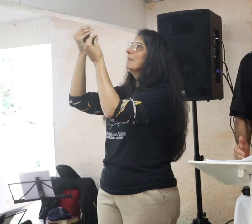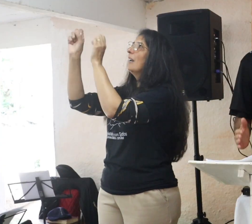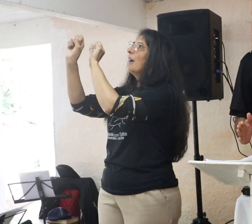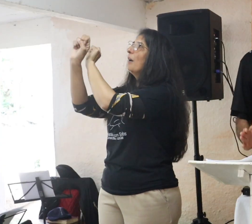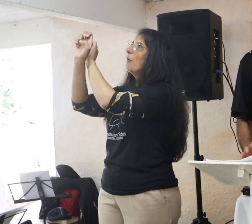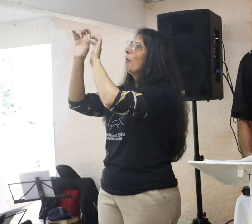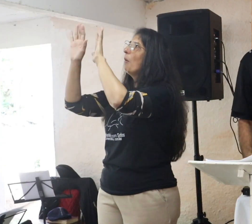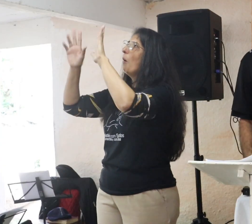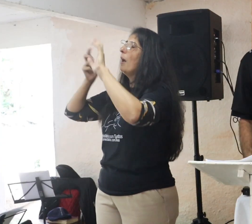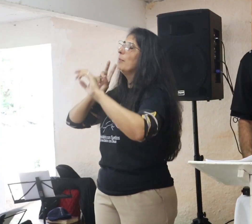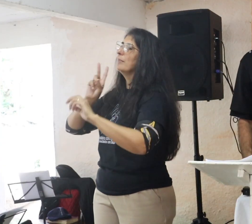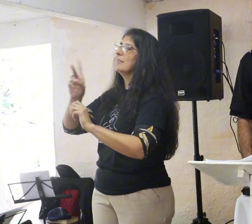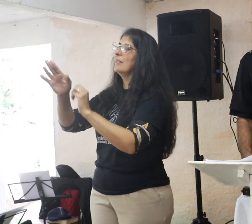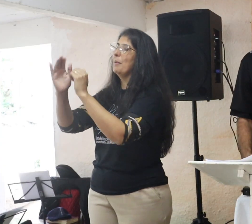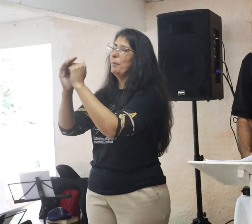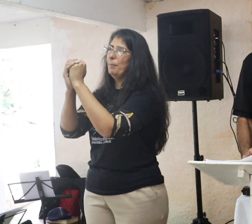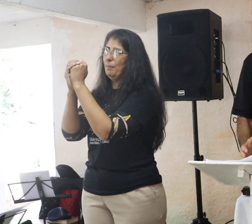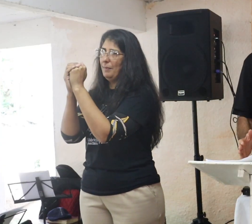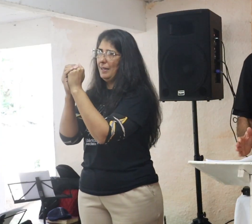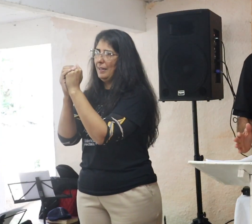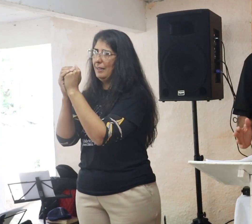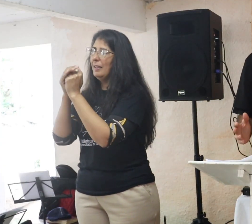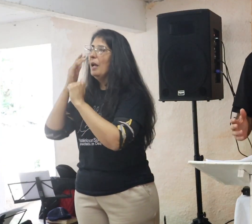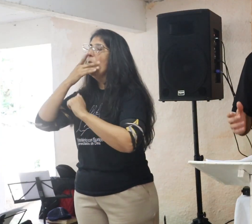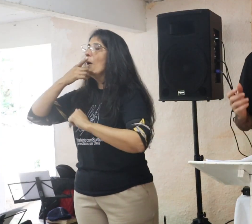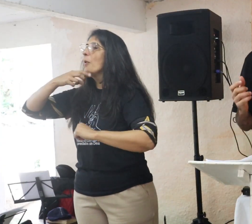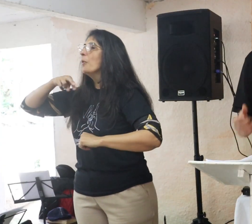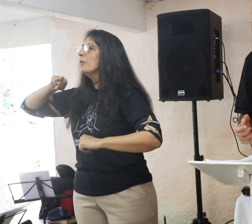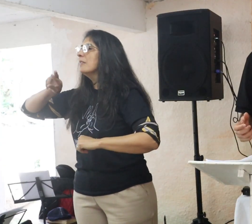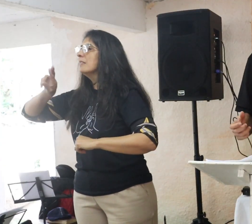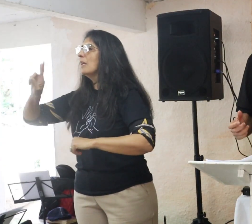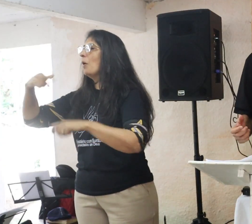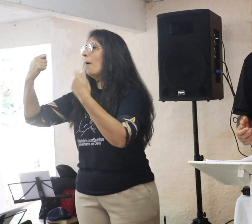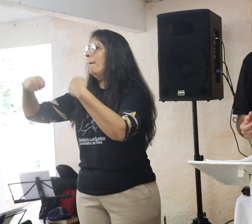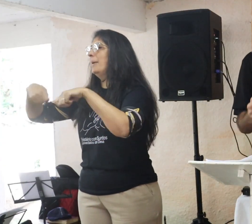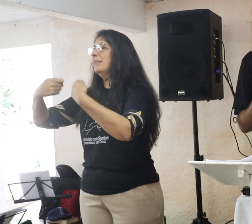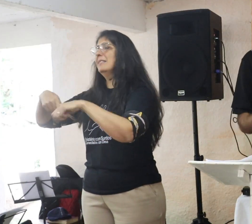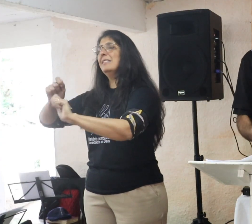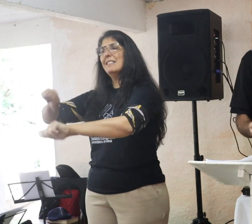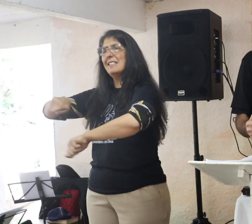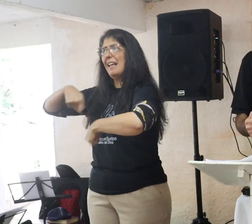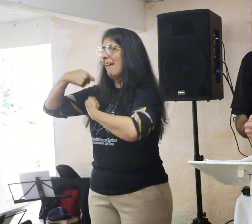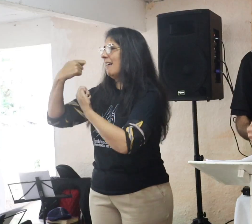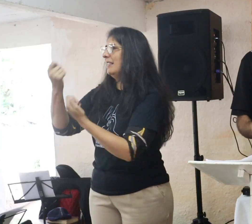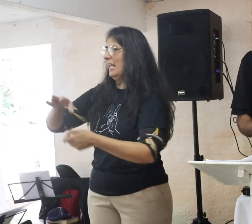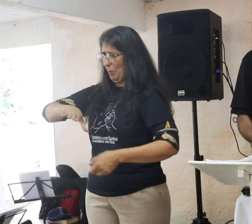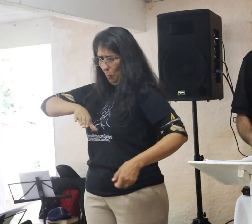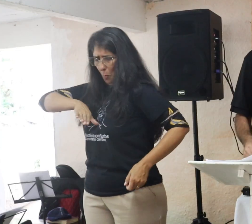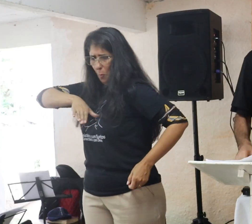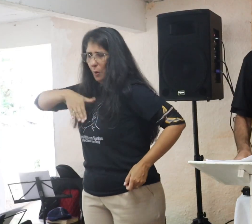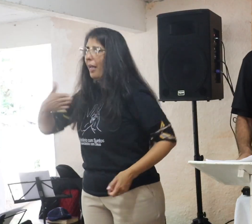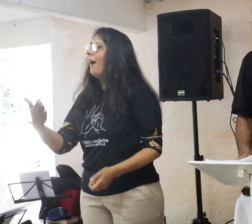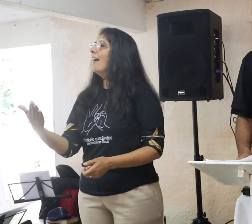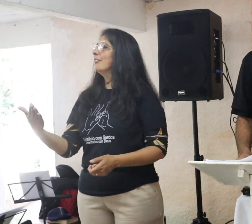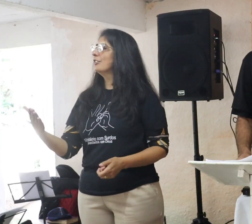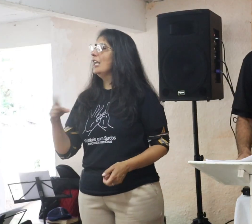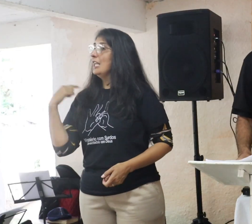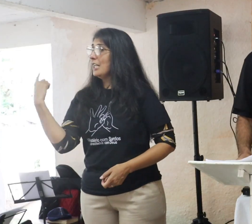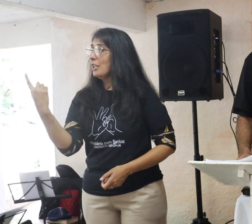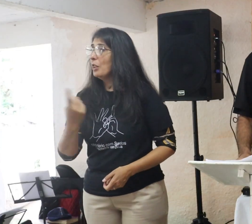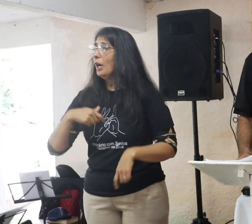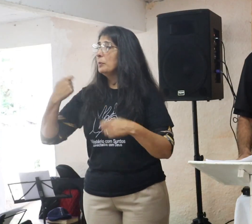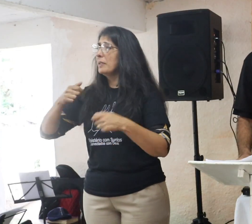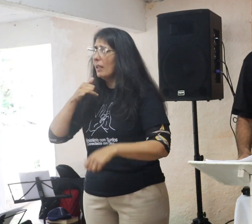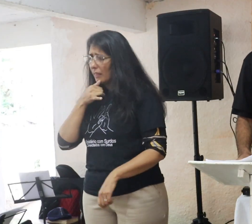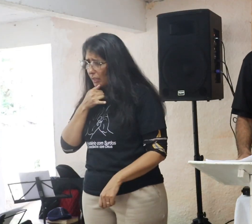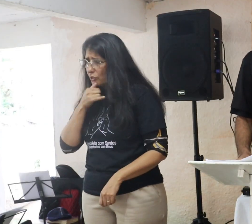sempre. Amém. Que o Senhor nos encoraje e nos alegre com essas